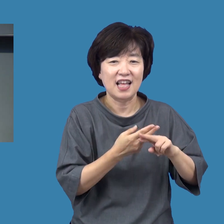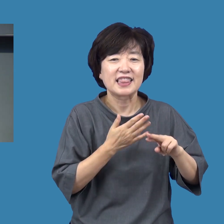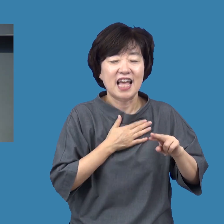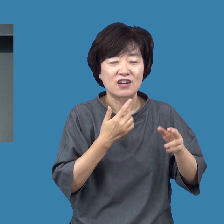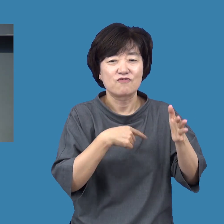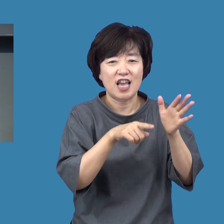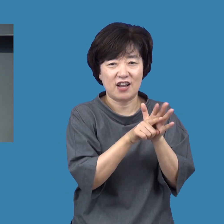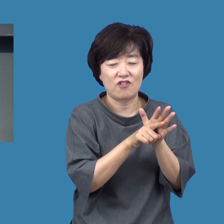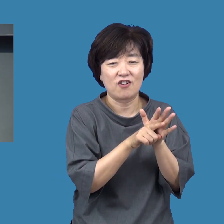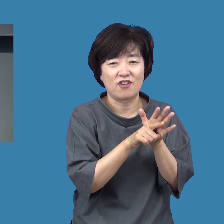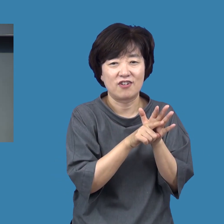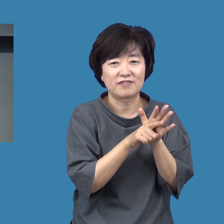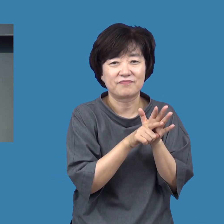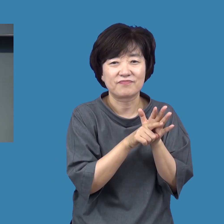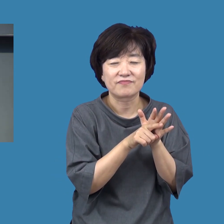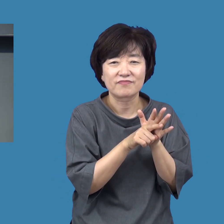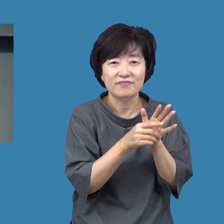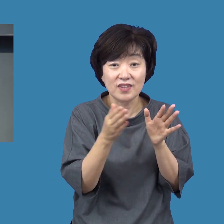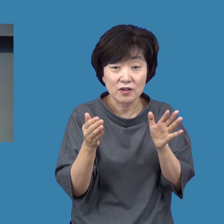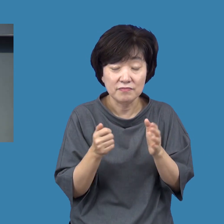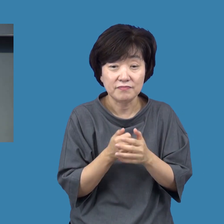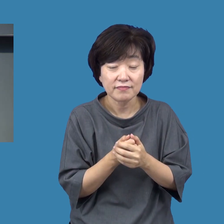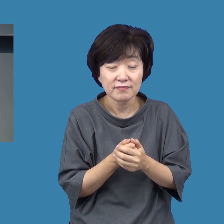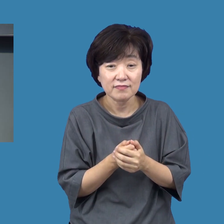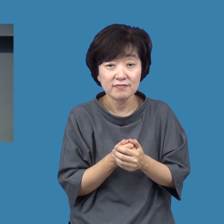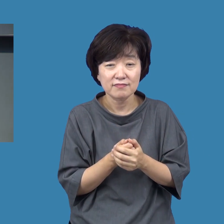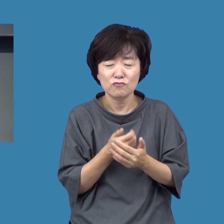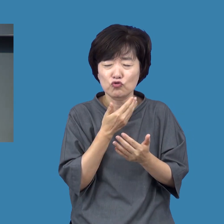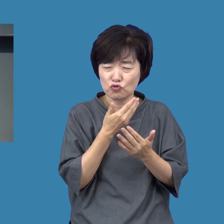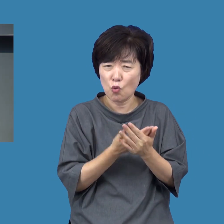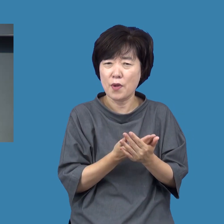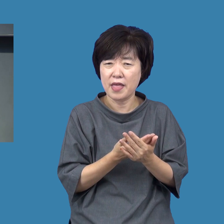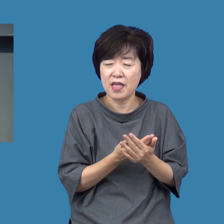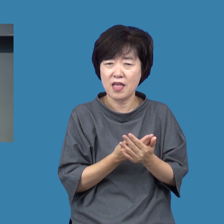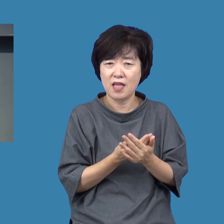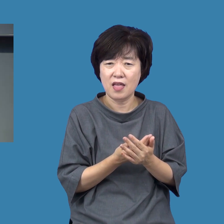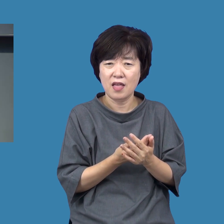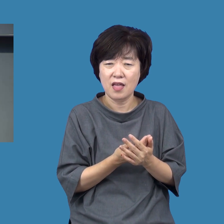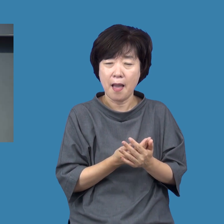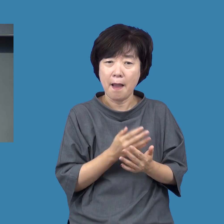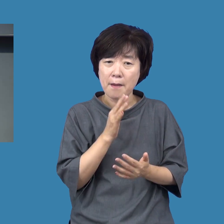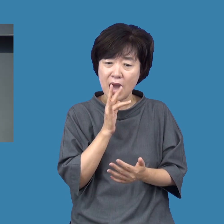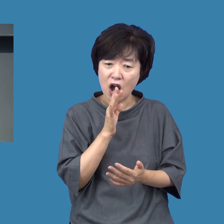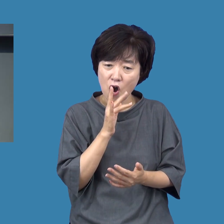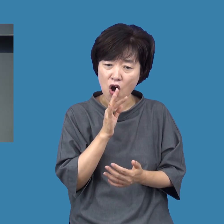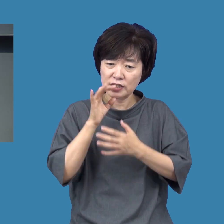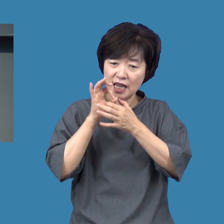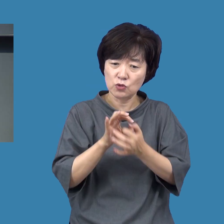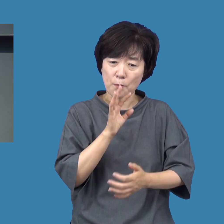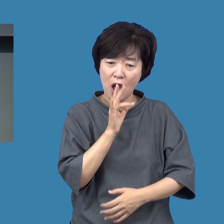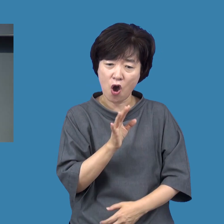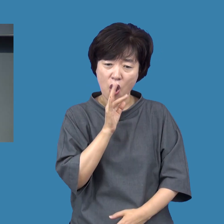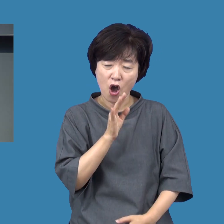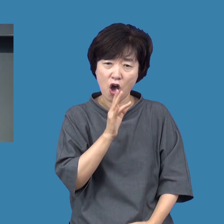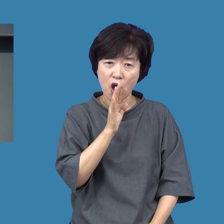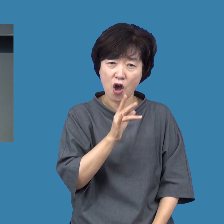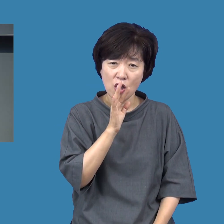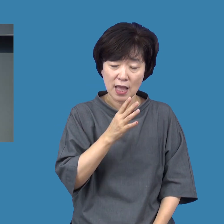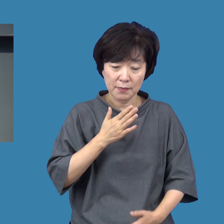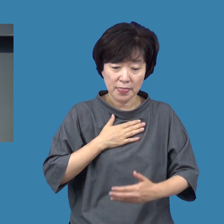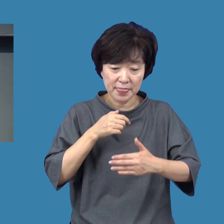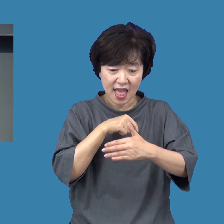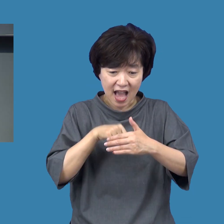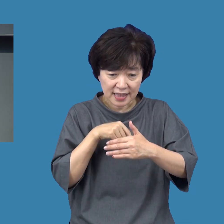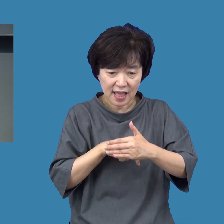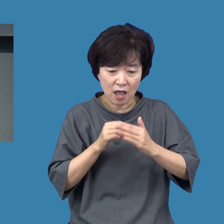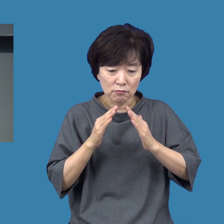거니까. 근데 여러분 이게 참 중요한 게 이 방언을 계속 하게 되면요 내 안에